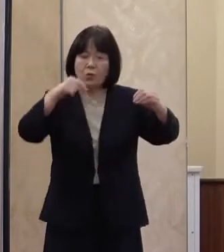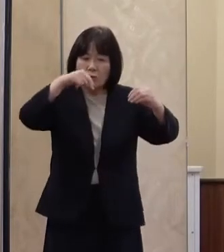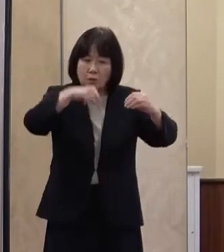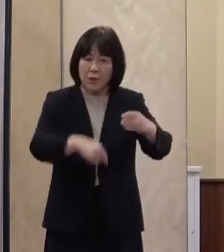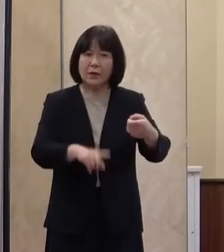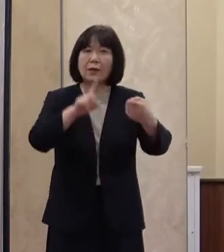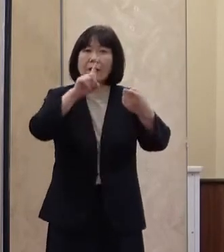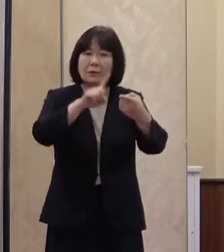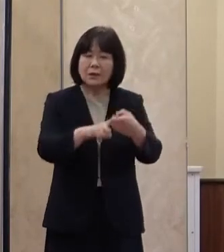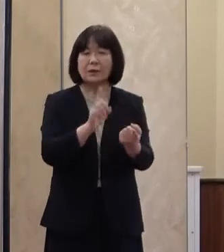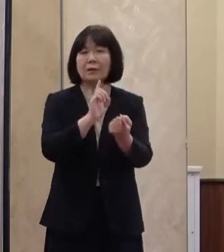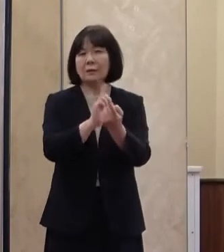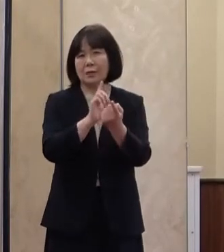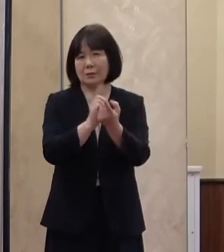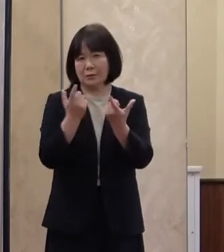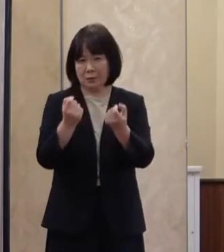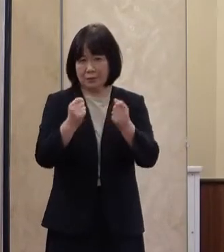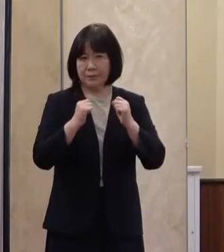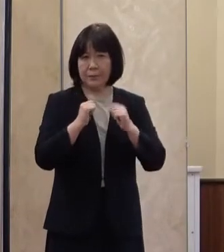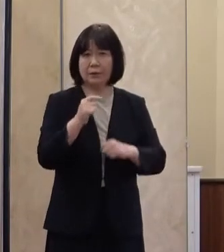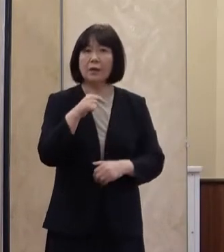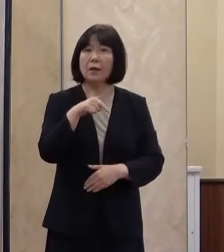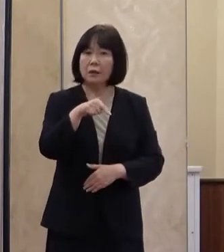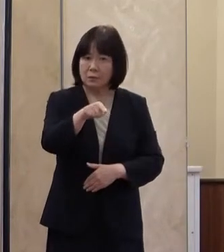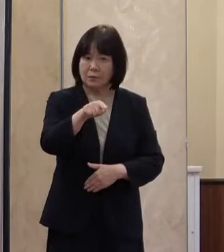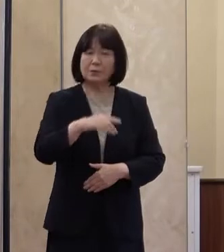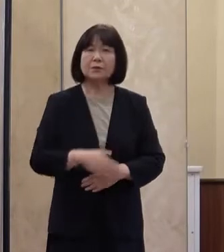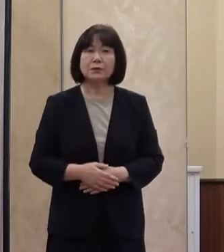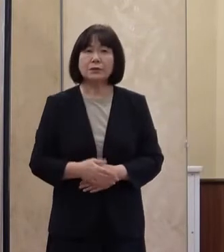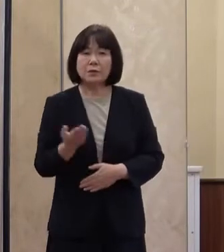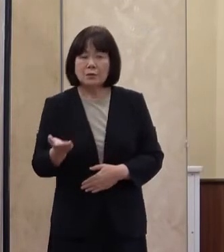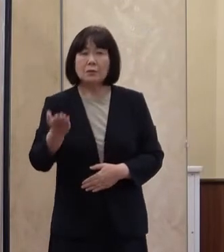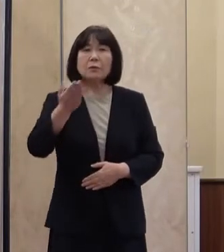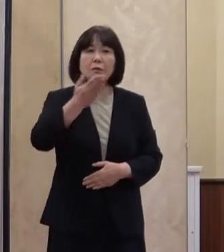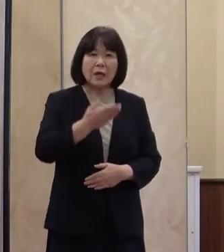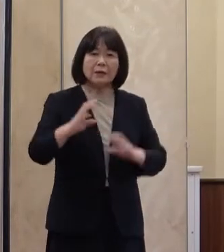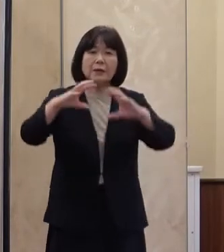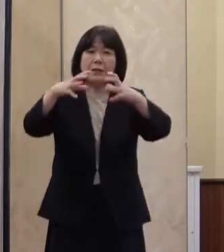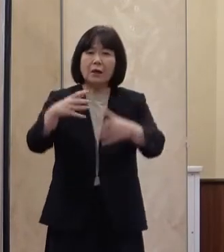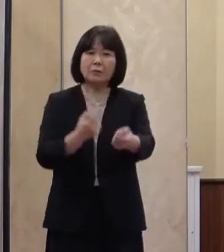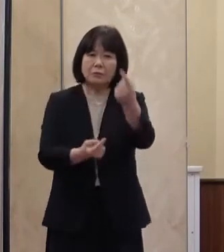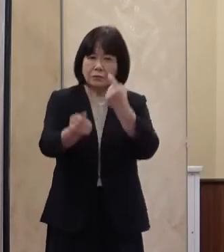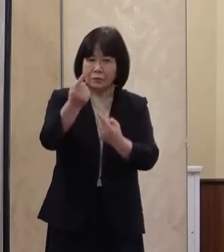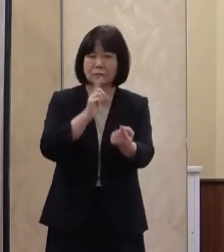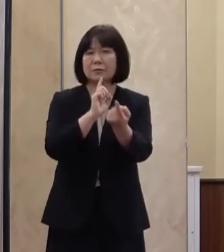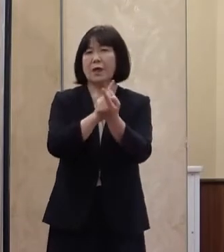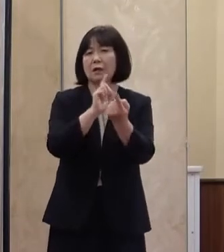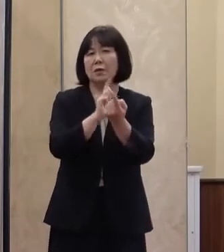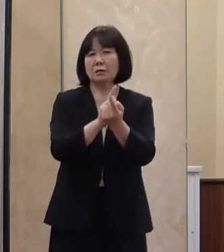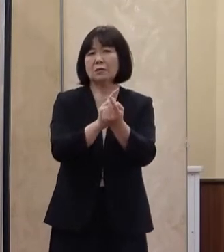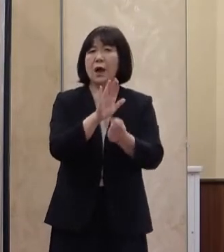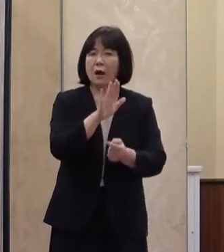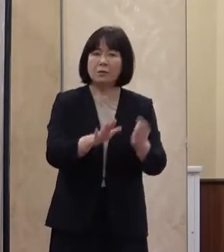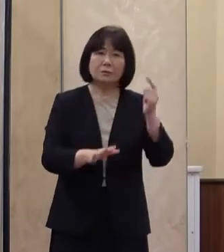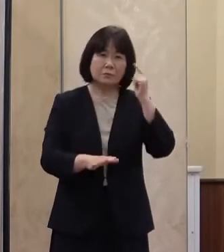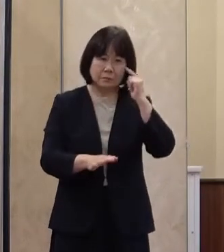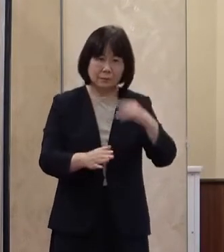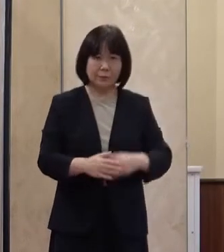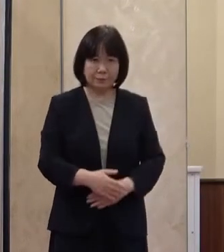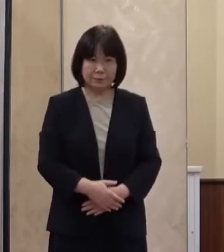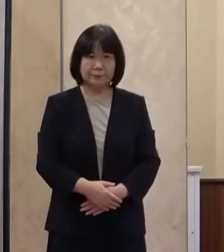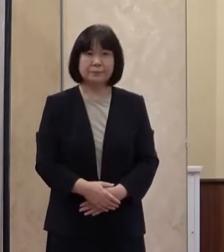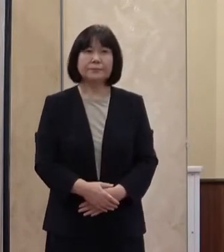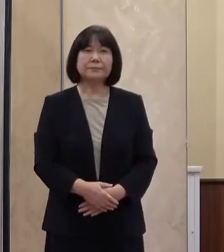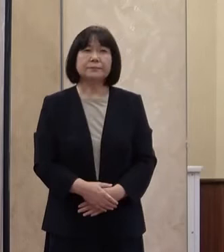けの対策っていうのをきっちりやっていくと、その先にインバウンド対策もあるんだろうなというふうに思ってます。